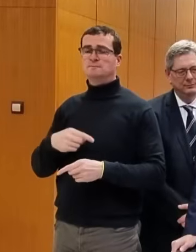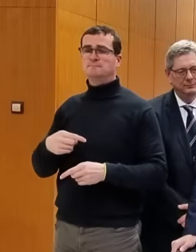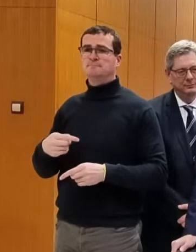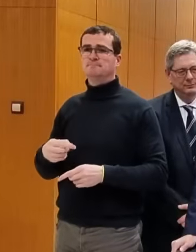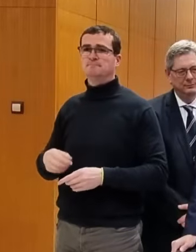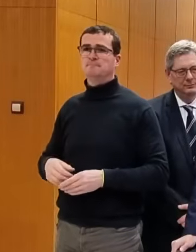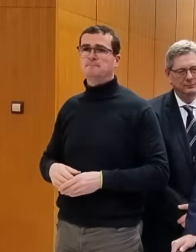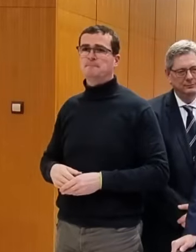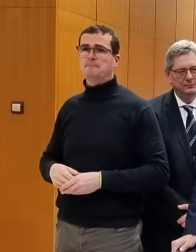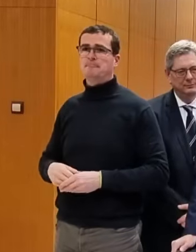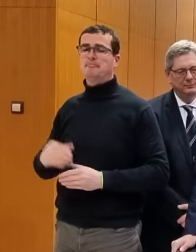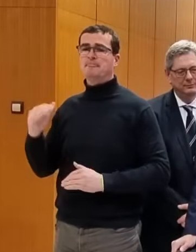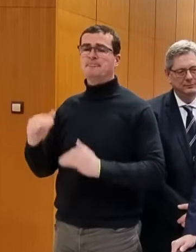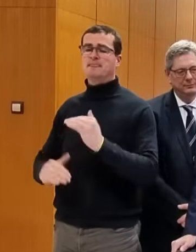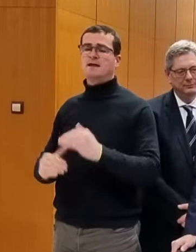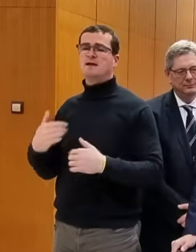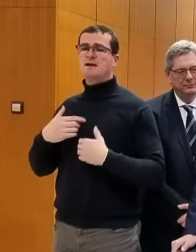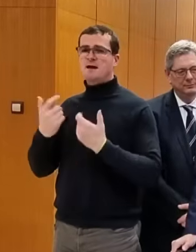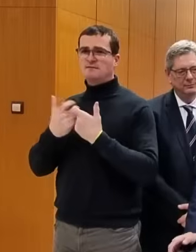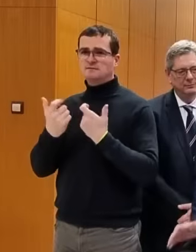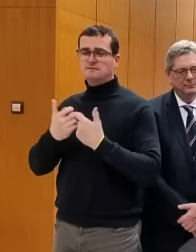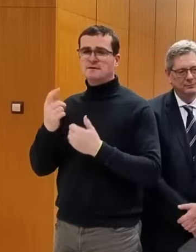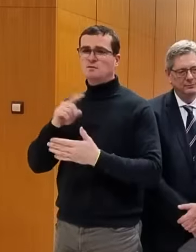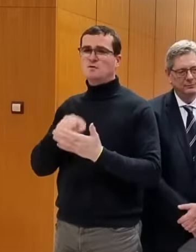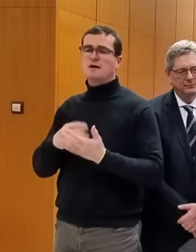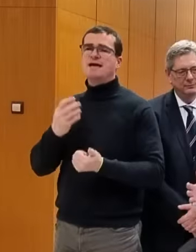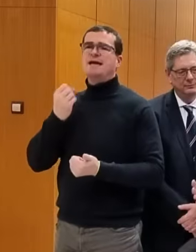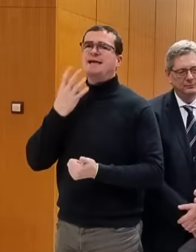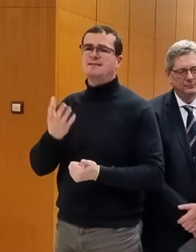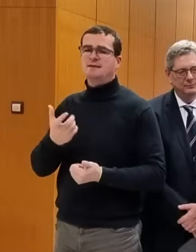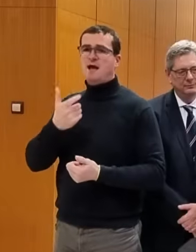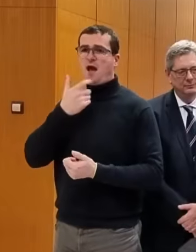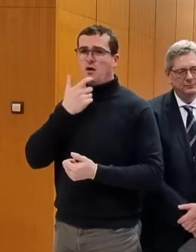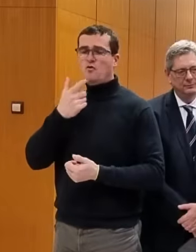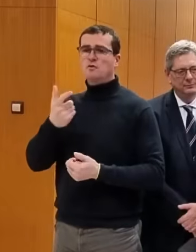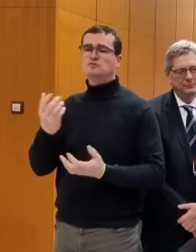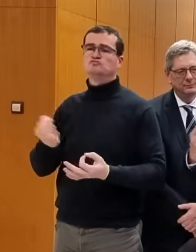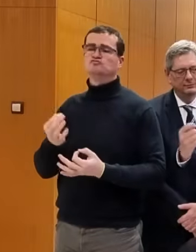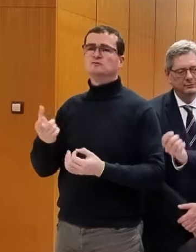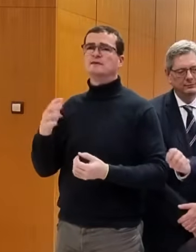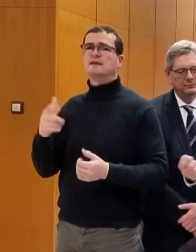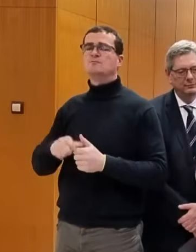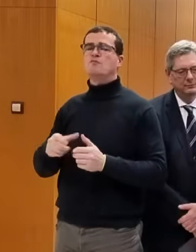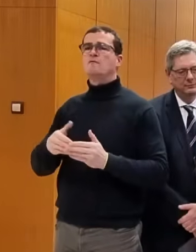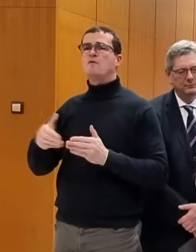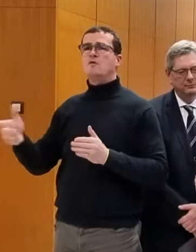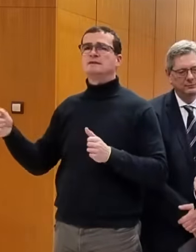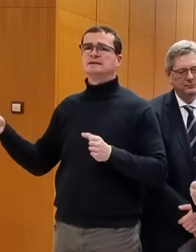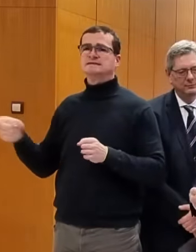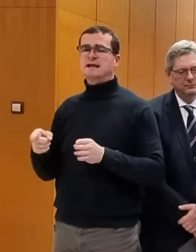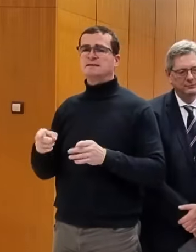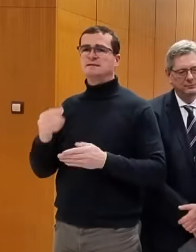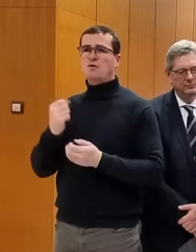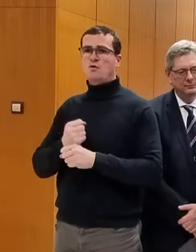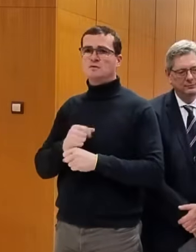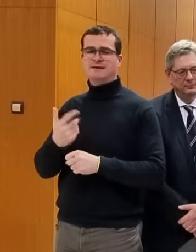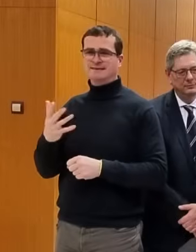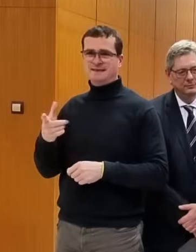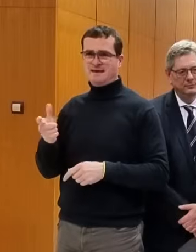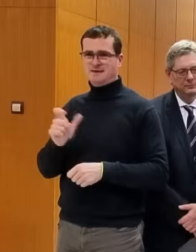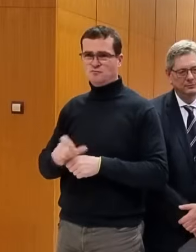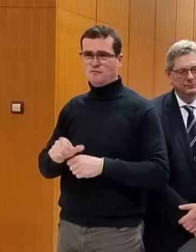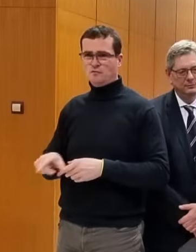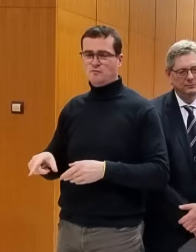Pán redaktor, ja vám len vysvetľujem, že nie je otázka, že kedy a ako, lebo ste povedali, že či nie je dôvodom skrátené konanie. Nie